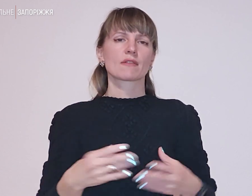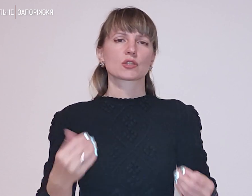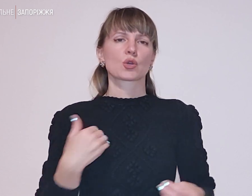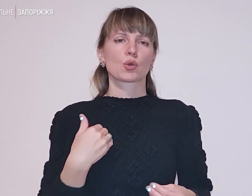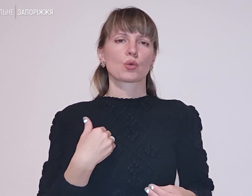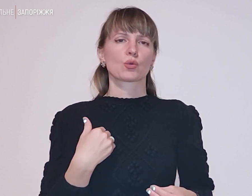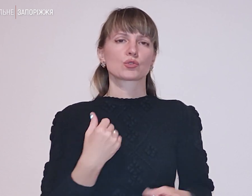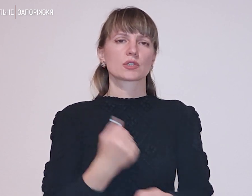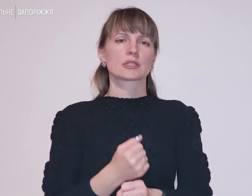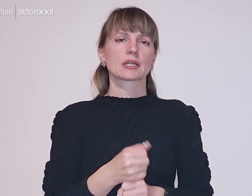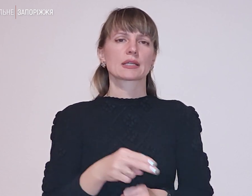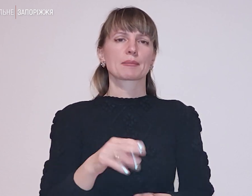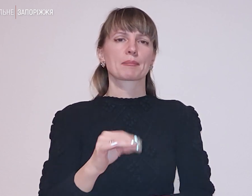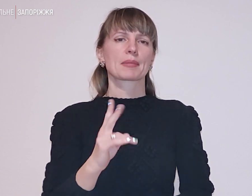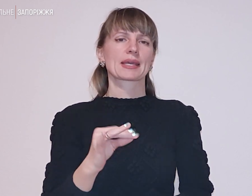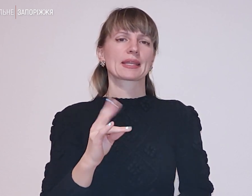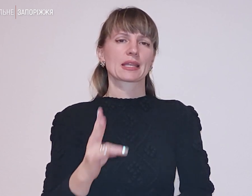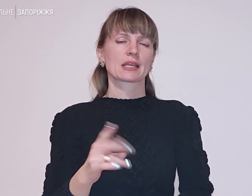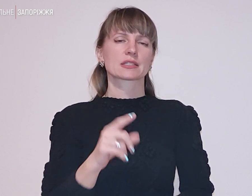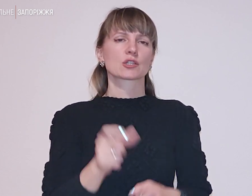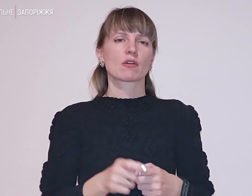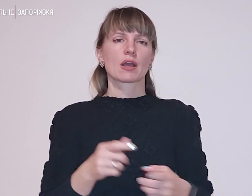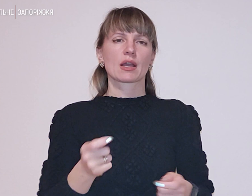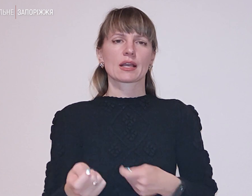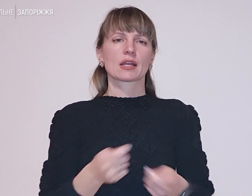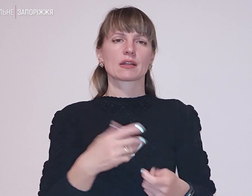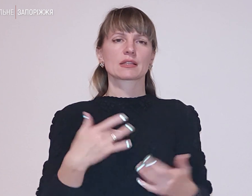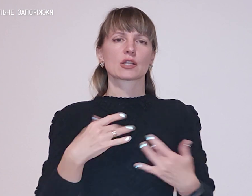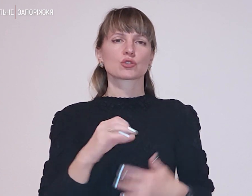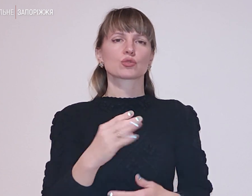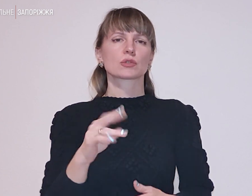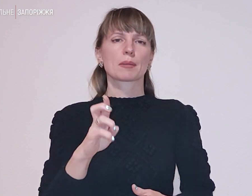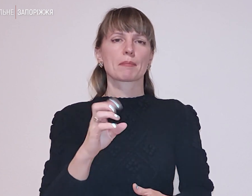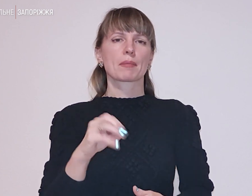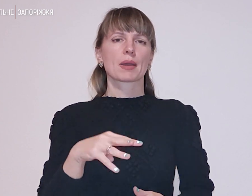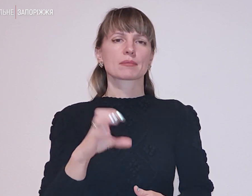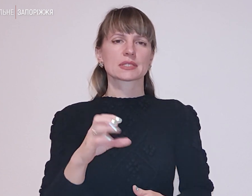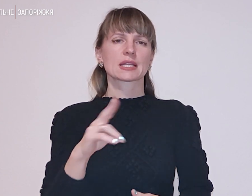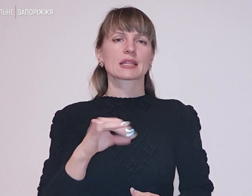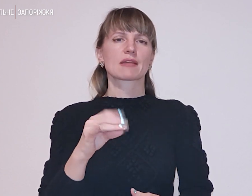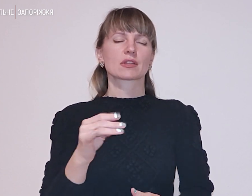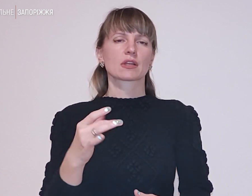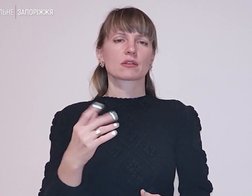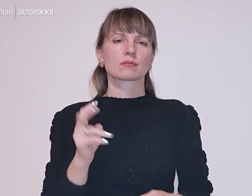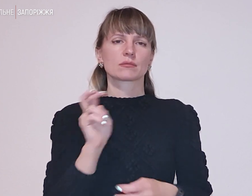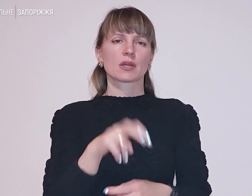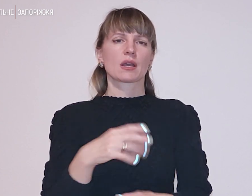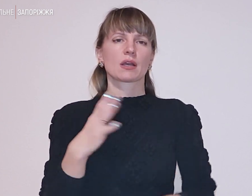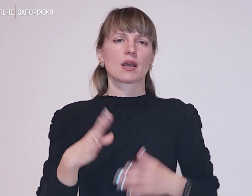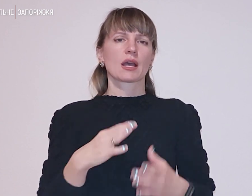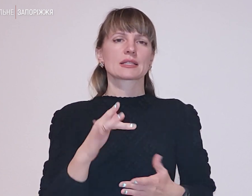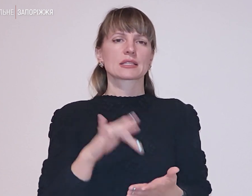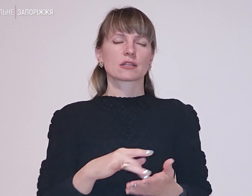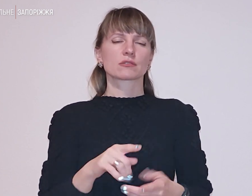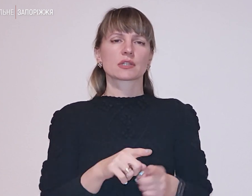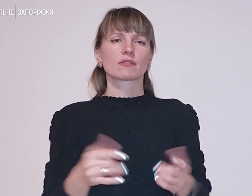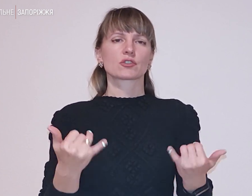зробити пікнік». За словами керівниці театру-студії БЕМС Світлани Демиденко, заняття в гуртку та центрі тривають і нині в онлайн-платформі